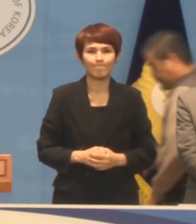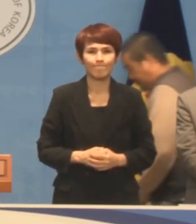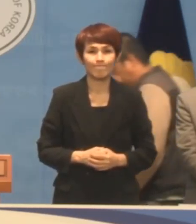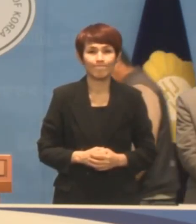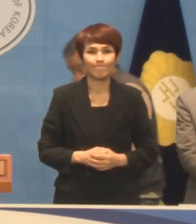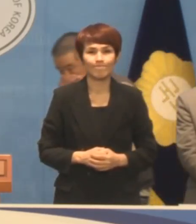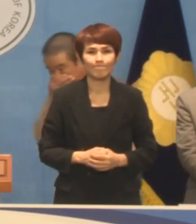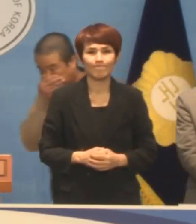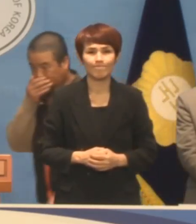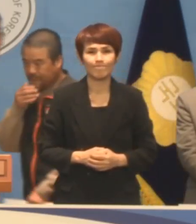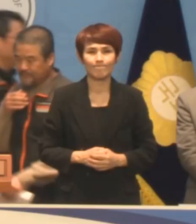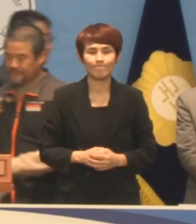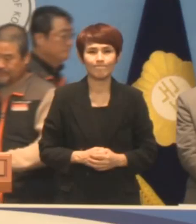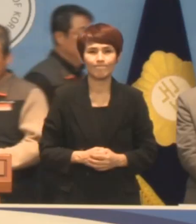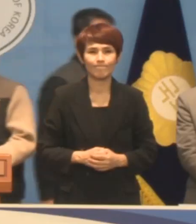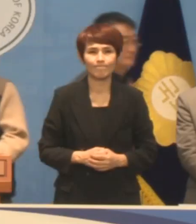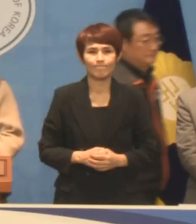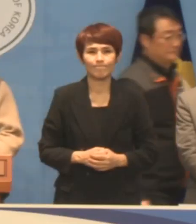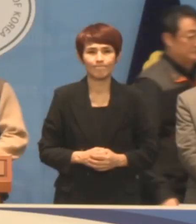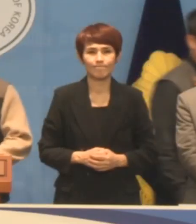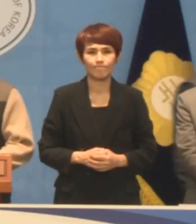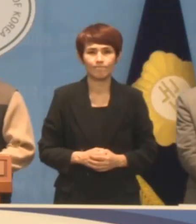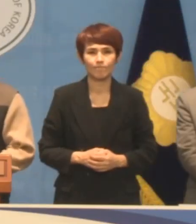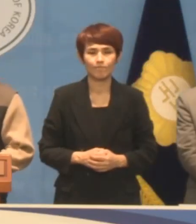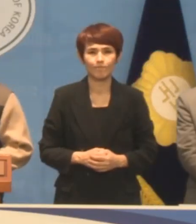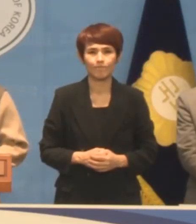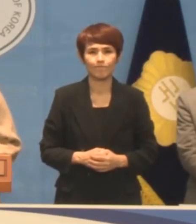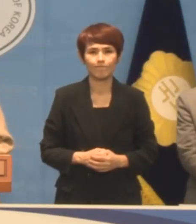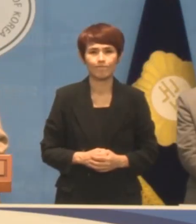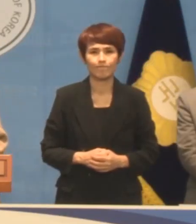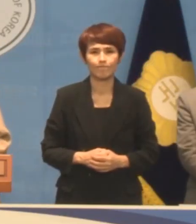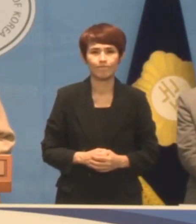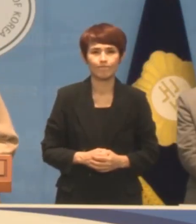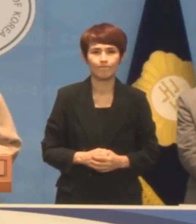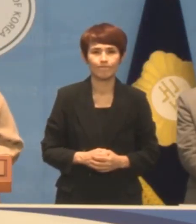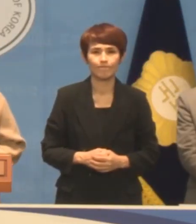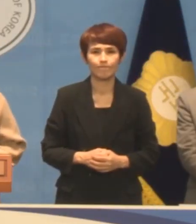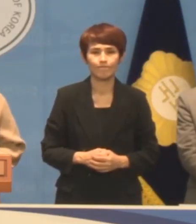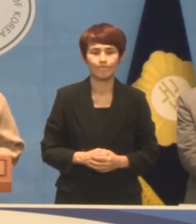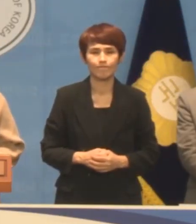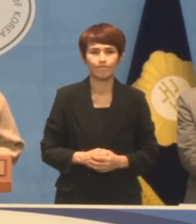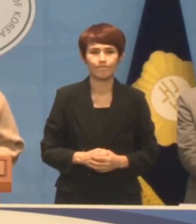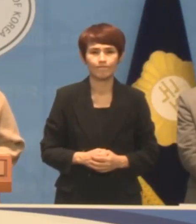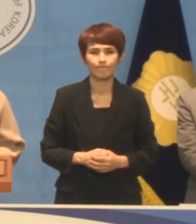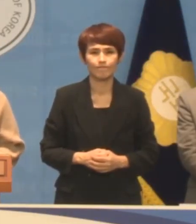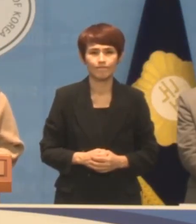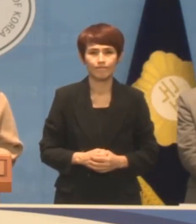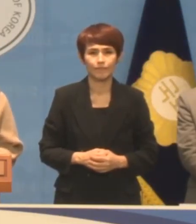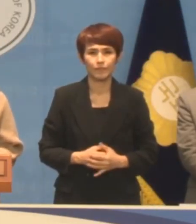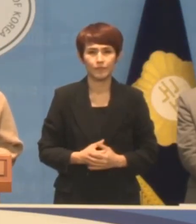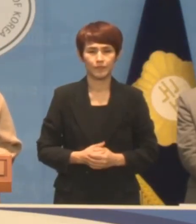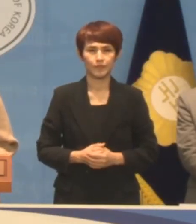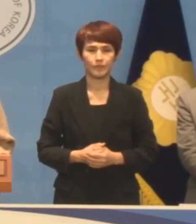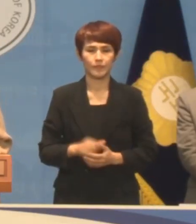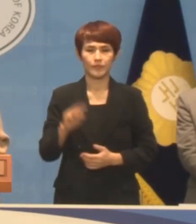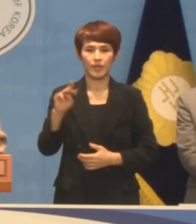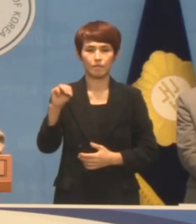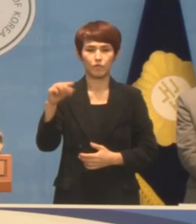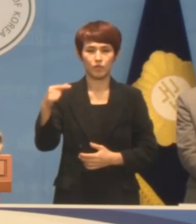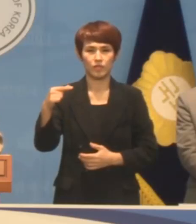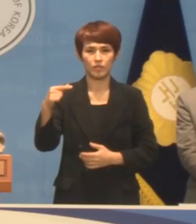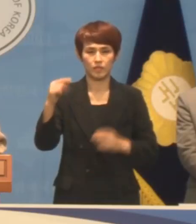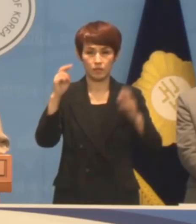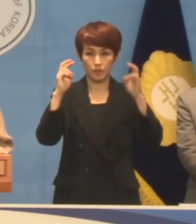예, 지금 매각의 당사자인 MG손해보험